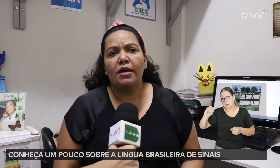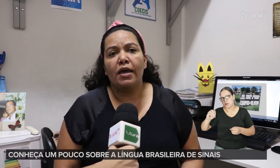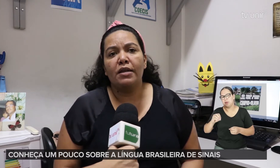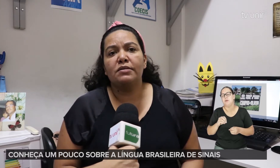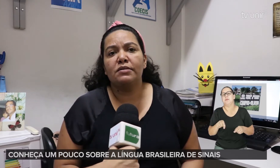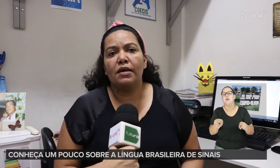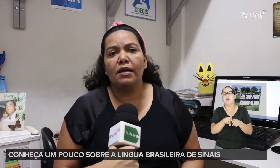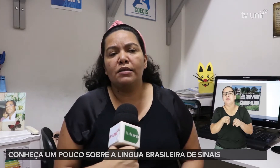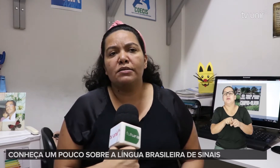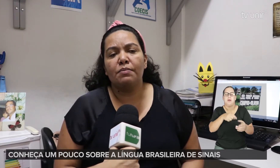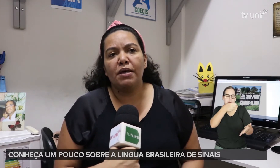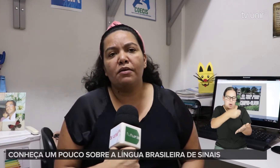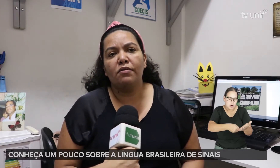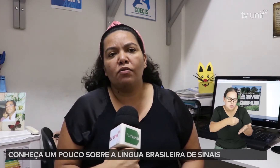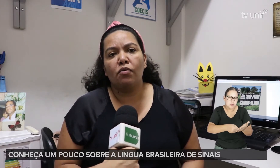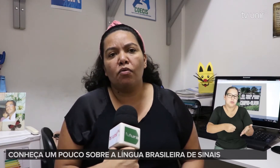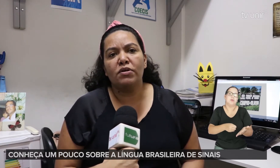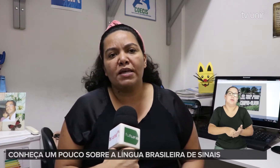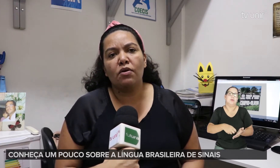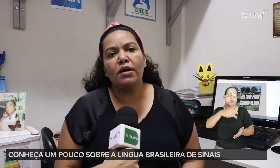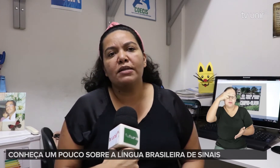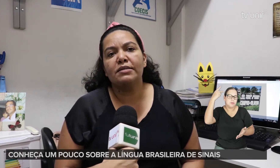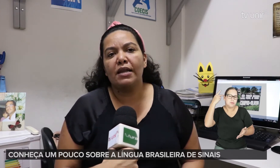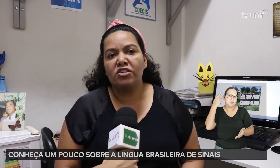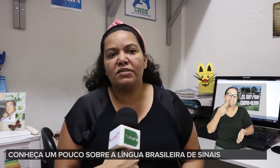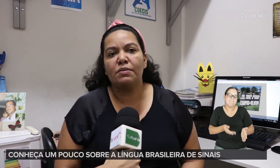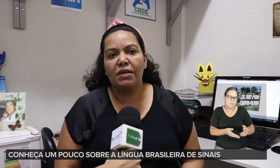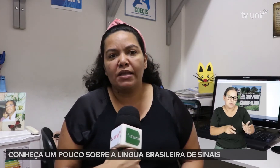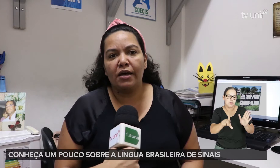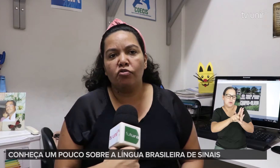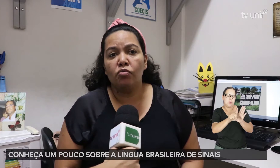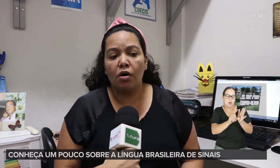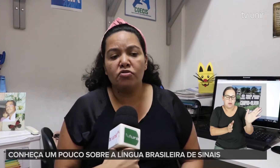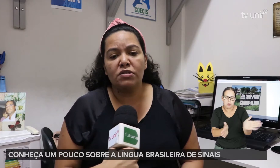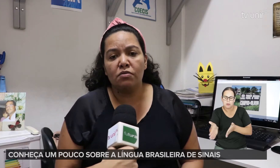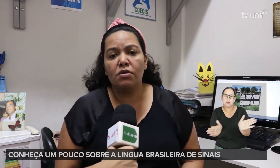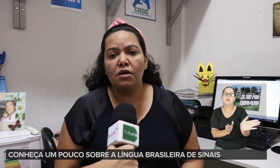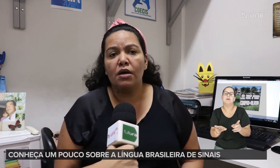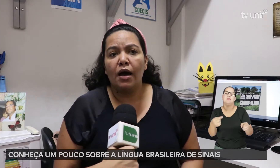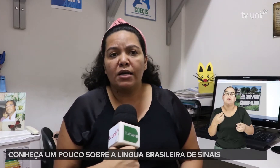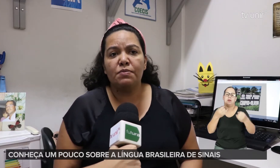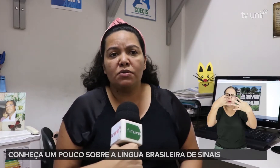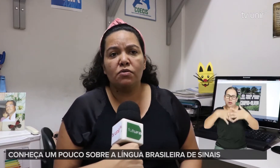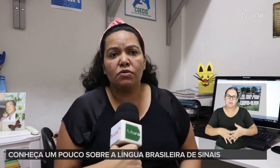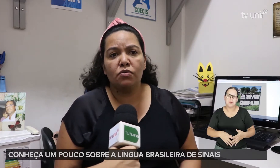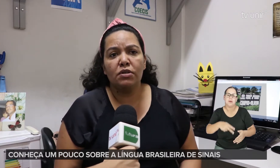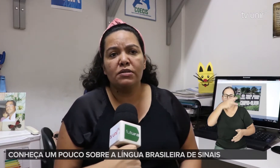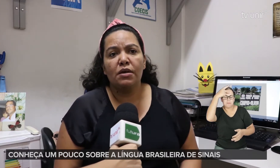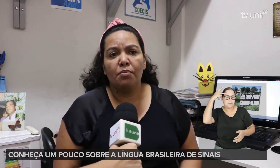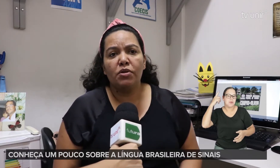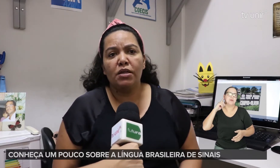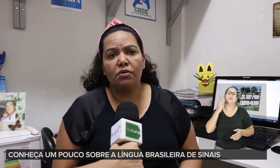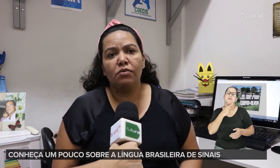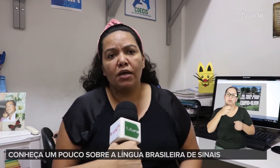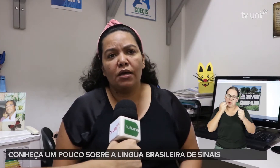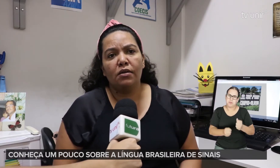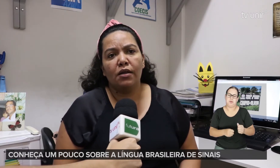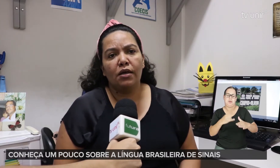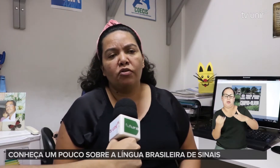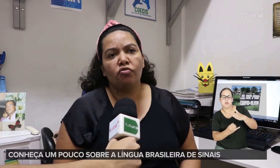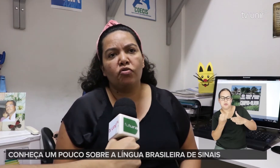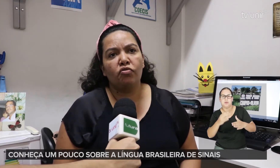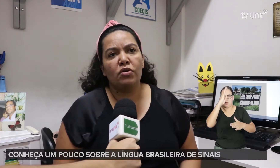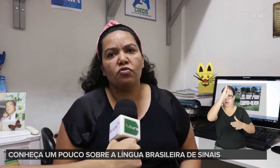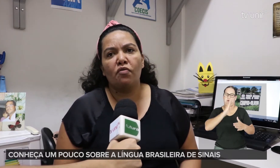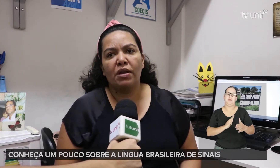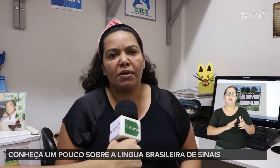2000, eles também conseguem organizar a lei de acessibilidade, no qual diziam que as pessoas surdas poderiam ter,